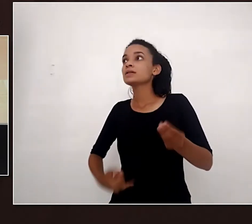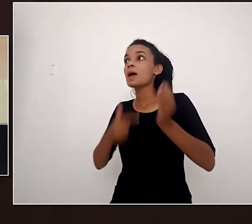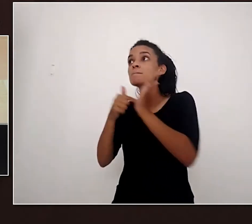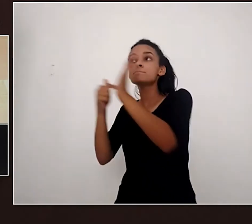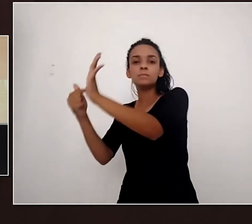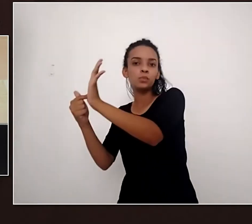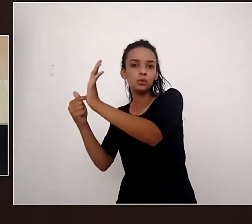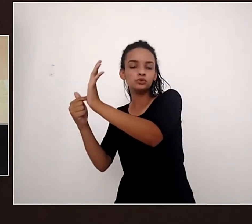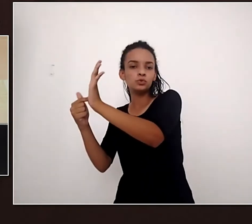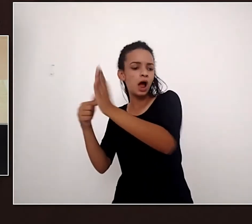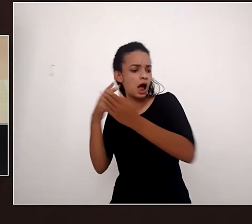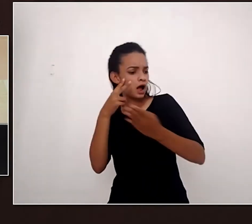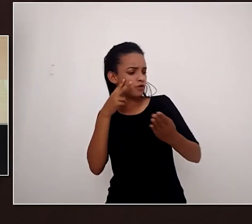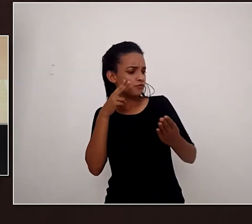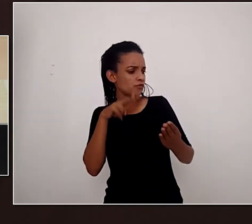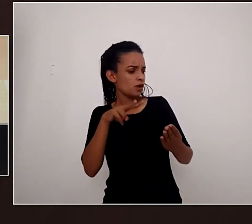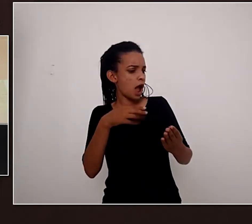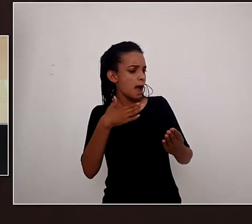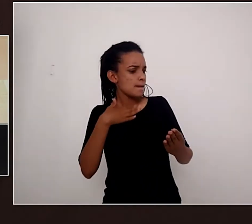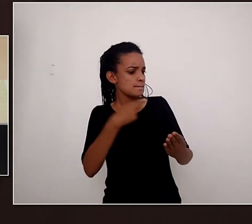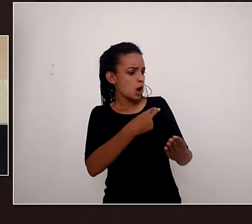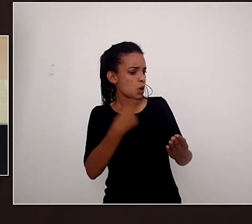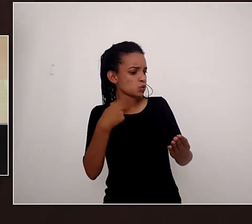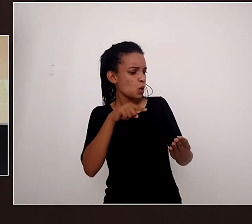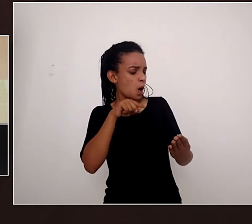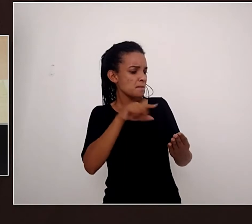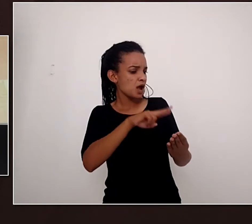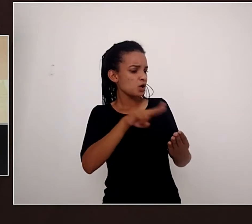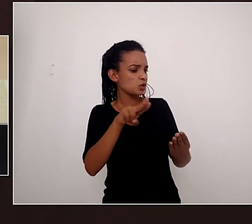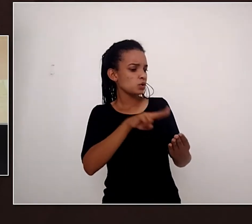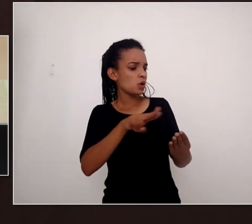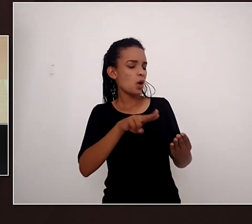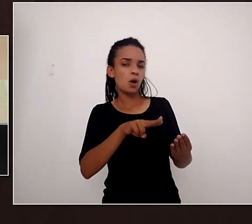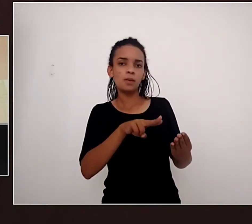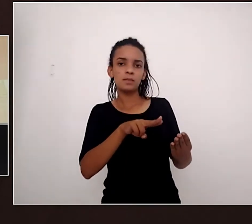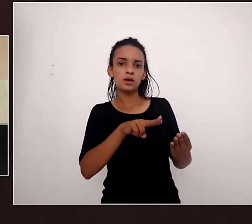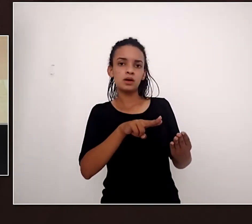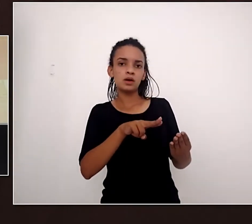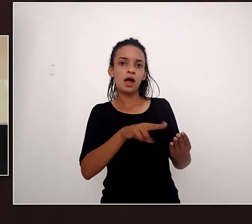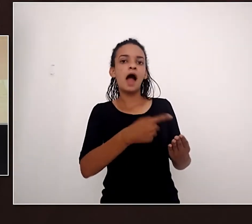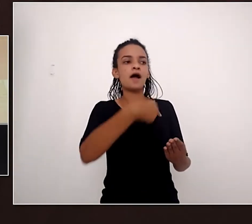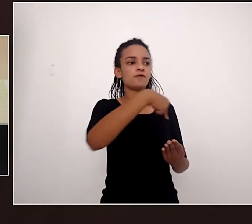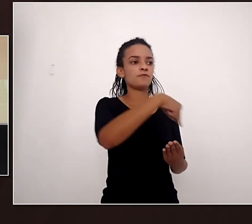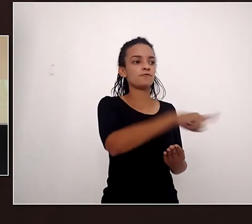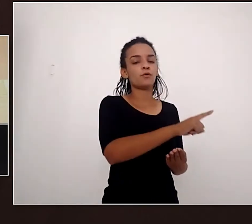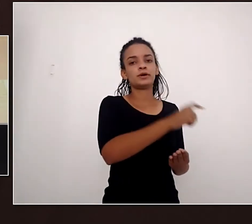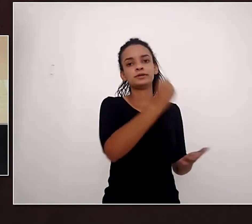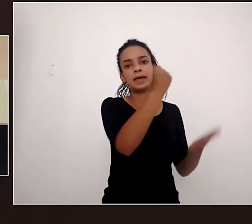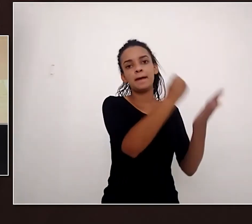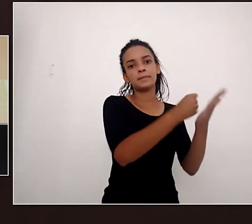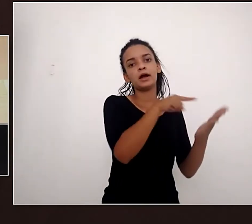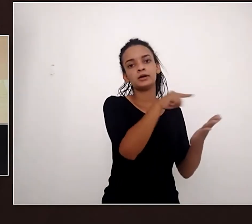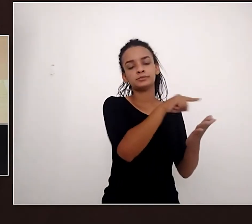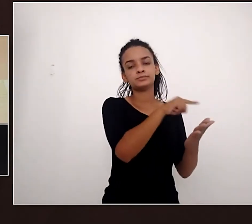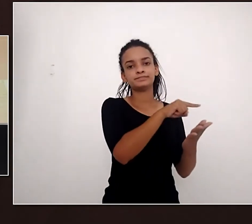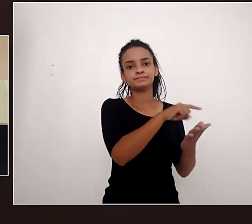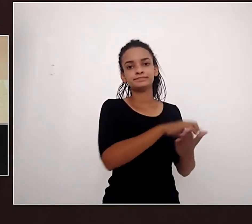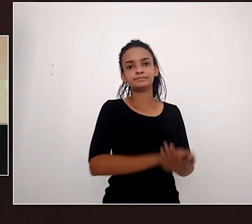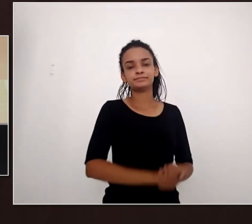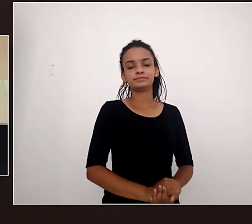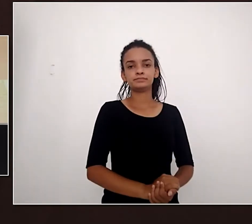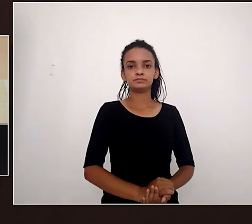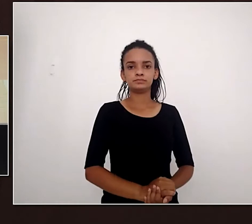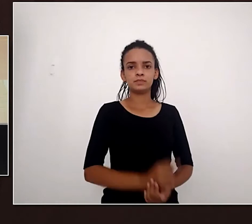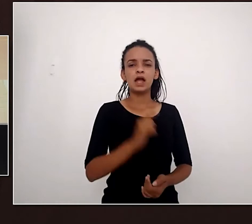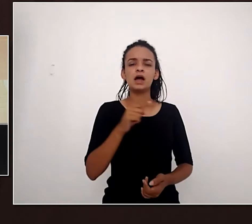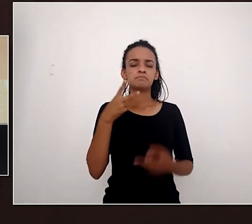mataram a Domiciano, tá? Então foi isso. Então, isso só para vocês terem uma ideia, e foi nesse período